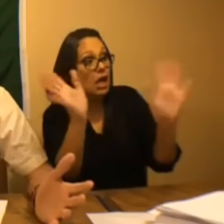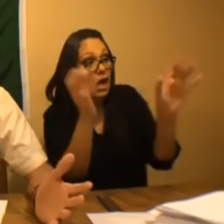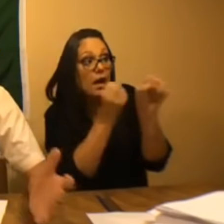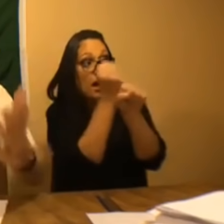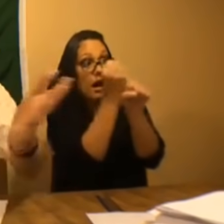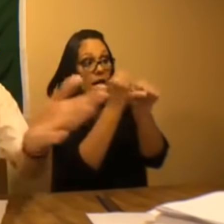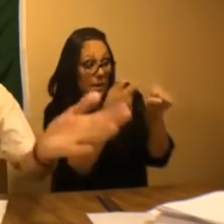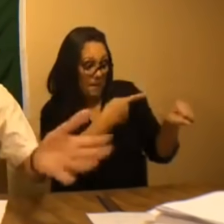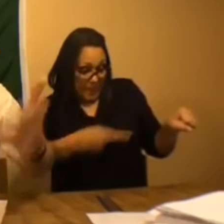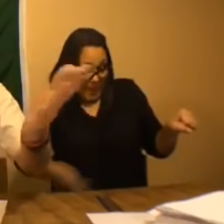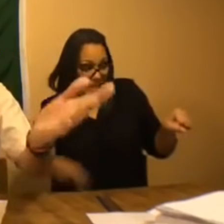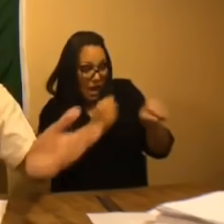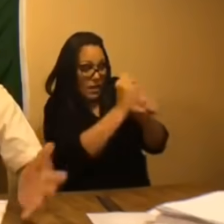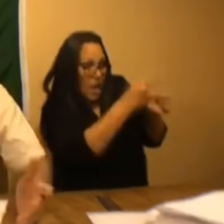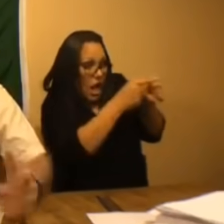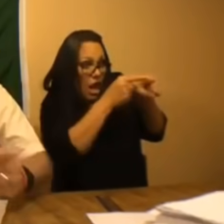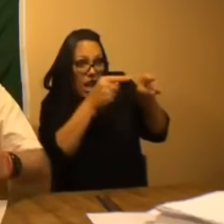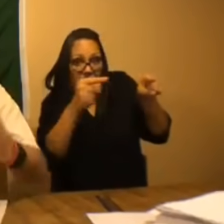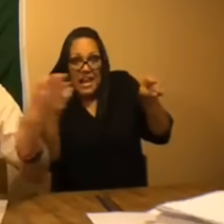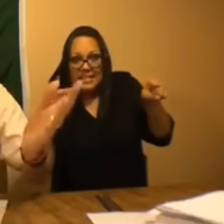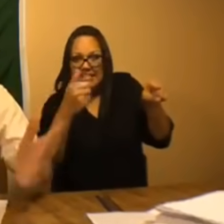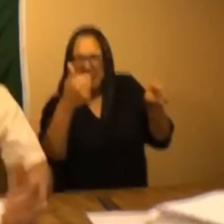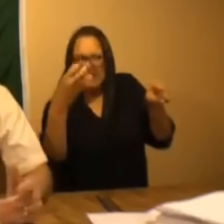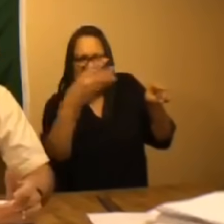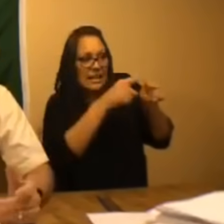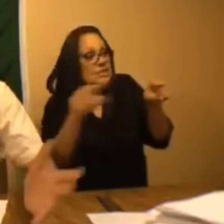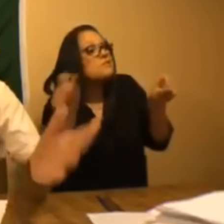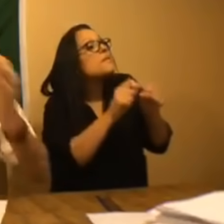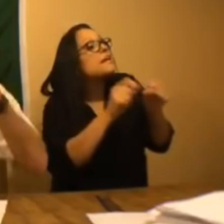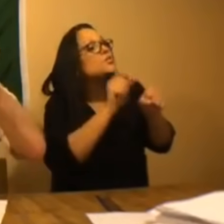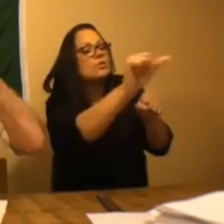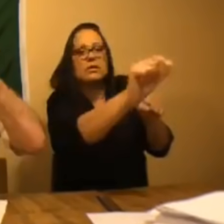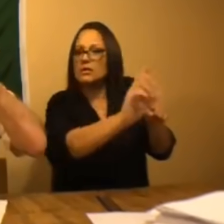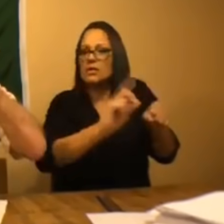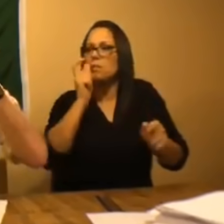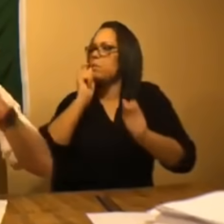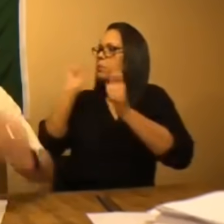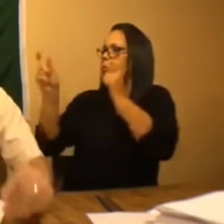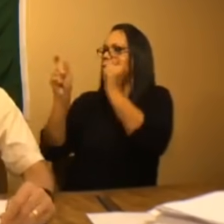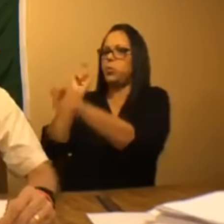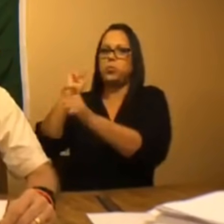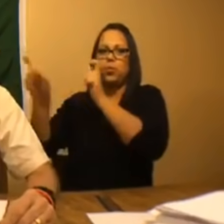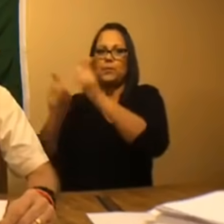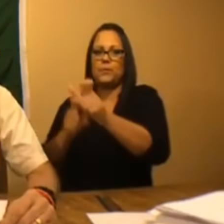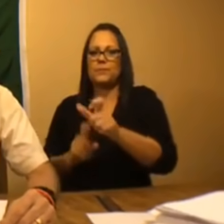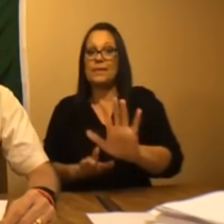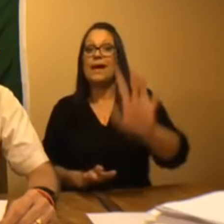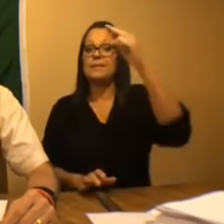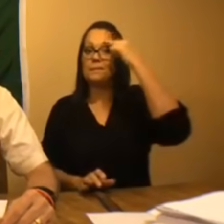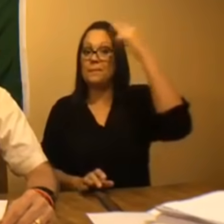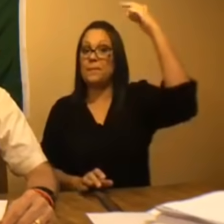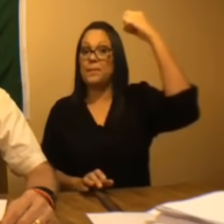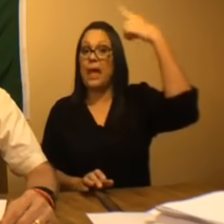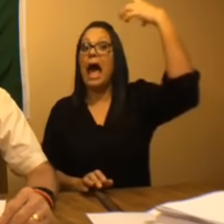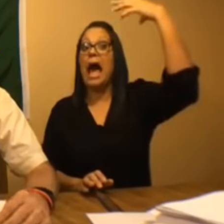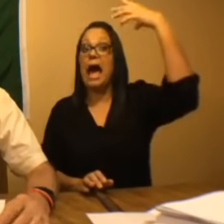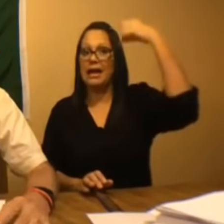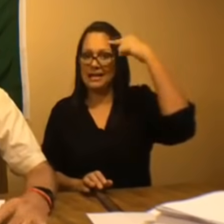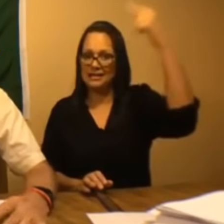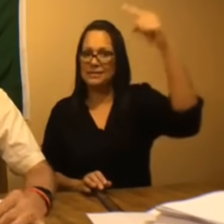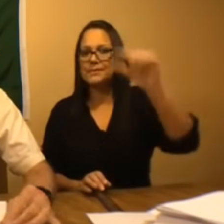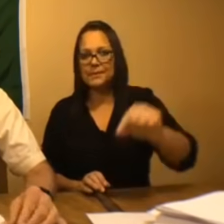governo, fica atirando nos outros, acusando de um montão de imbecil. Anticristo. Me veio na cabeça um projeto de